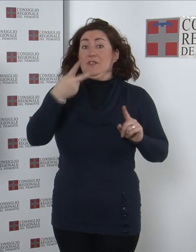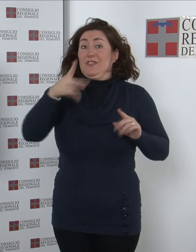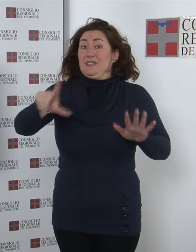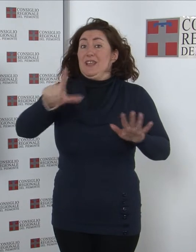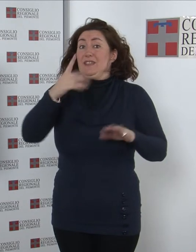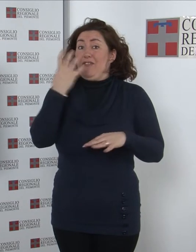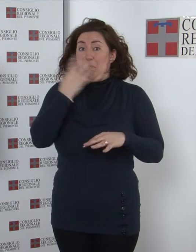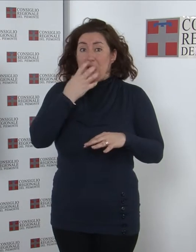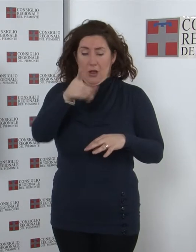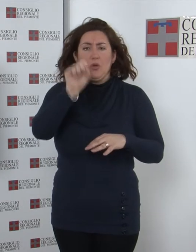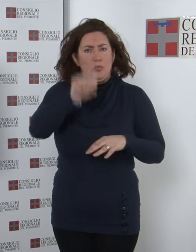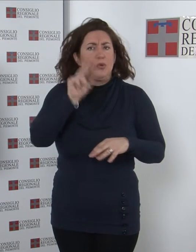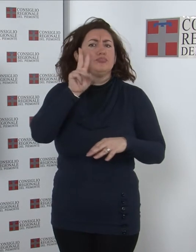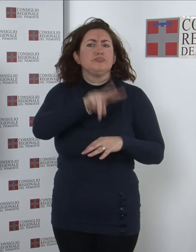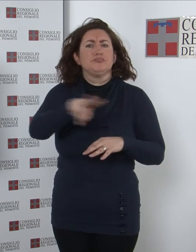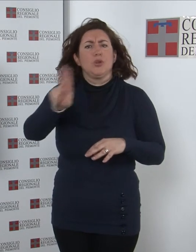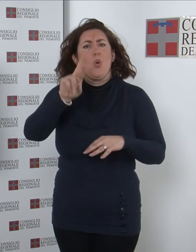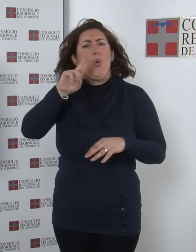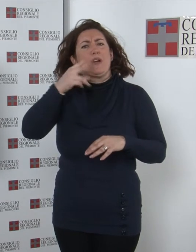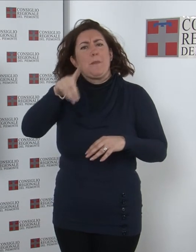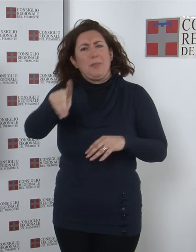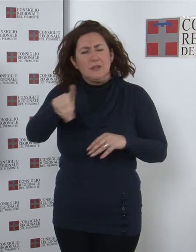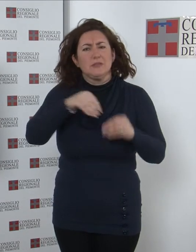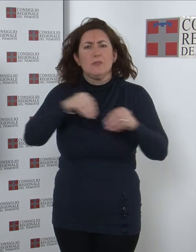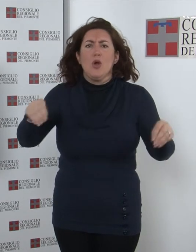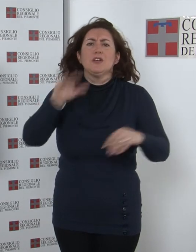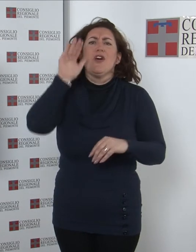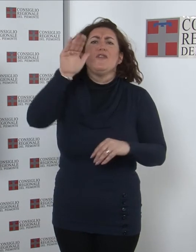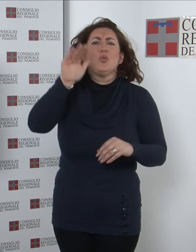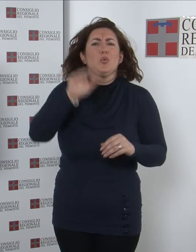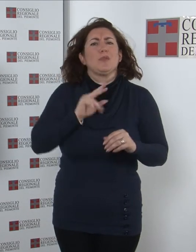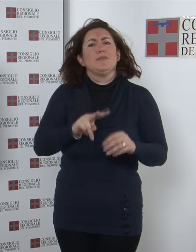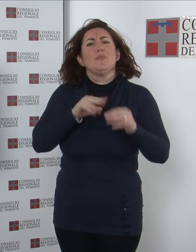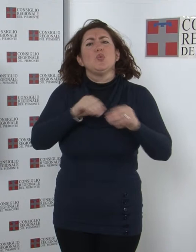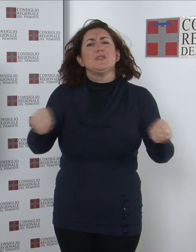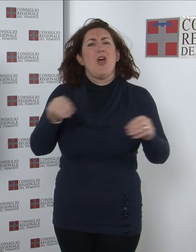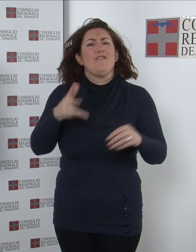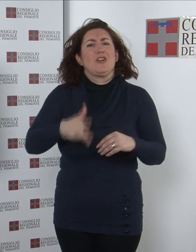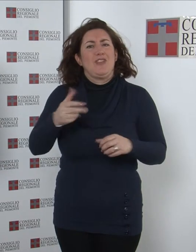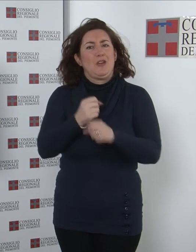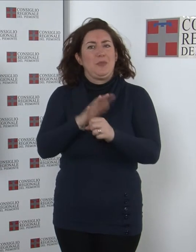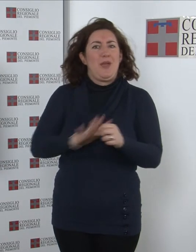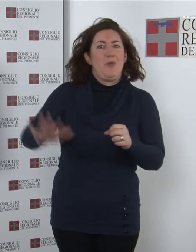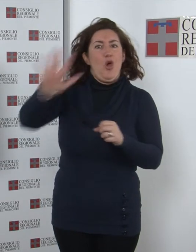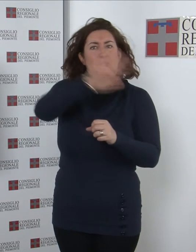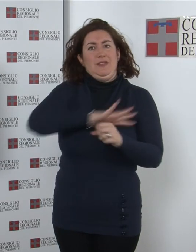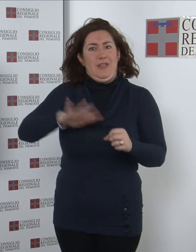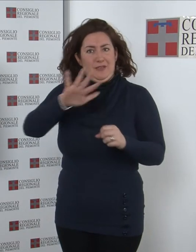dell'ufficio relazioni con il pubblico la mostra un futuro per il museo ferroviario piemontese tecnica e passione al servizio della cultura